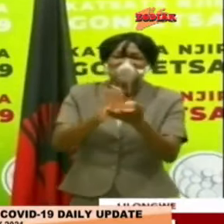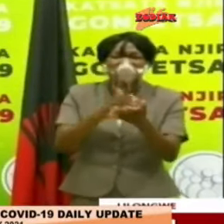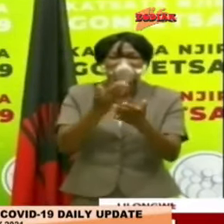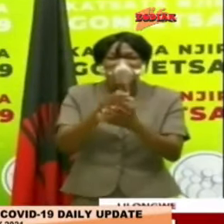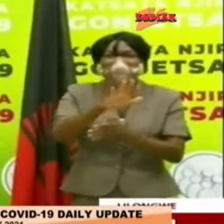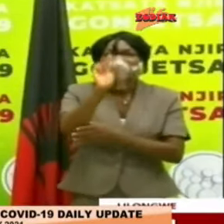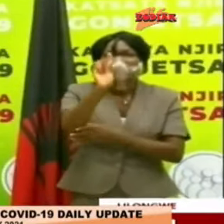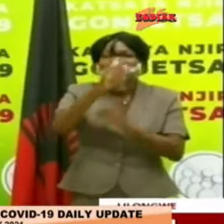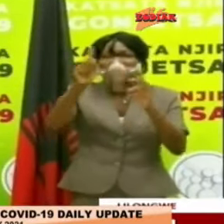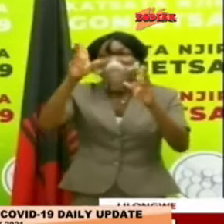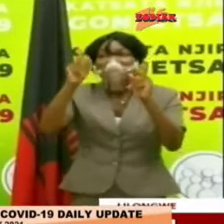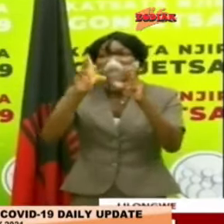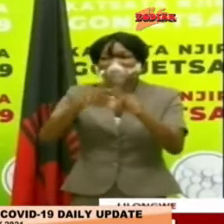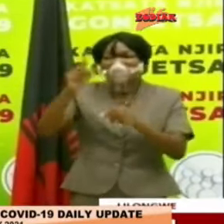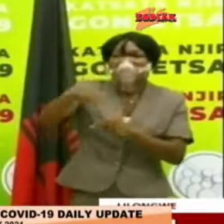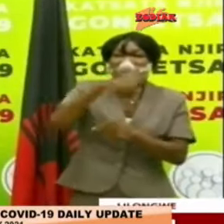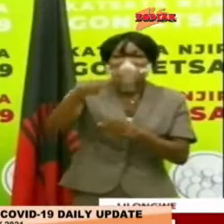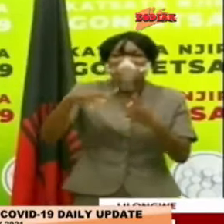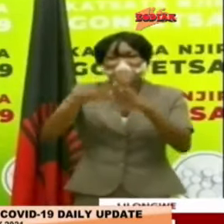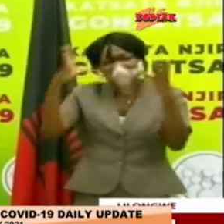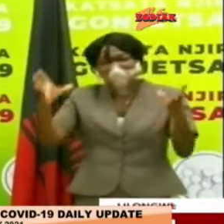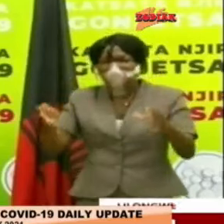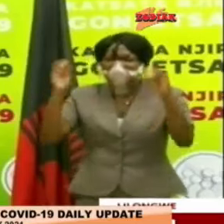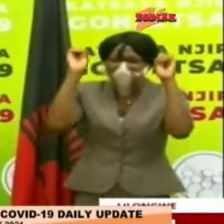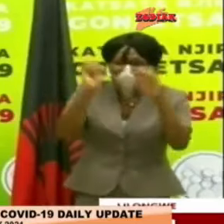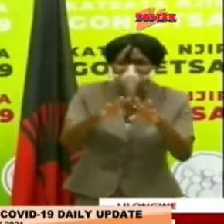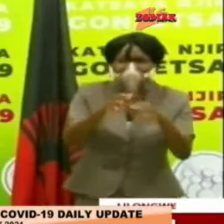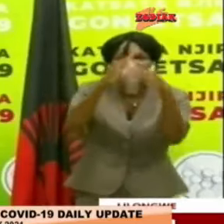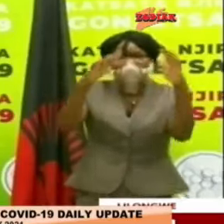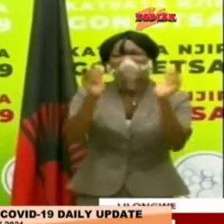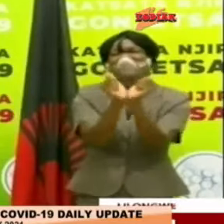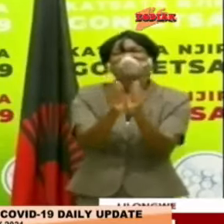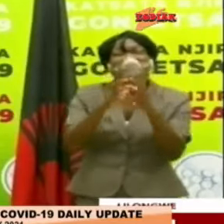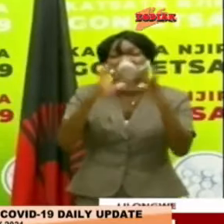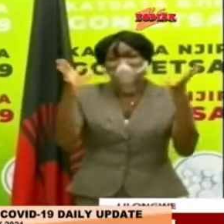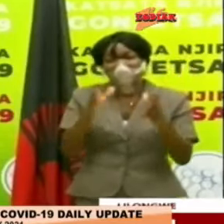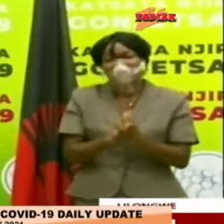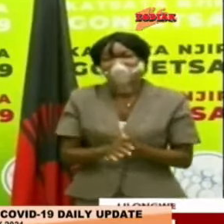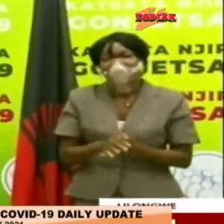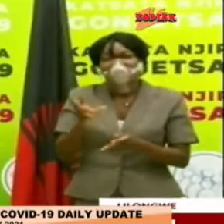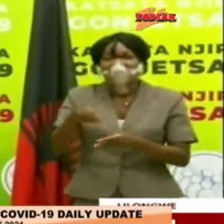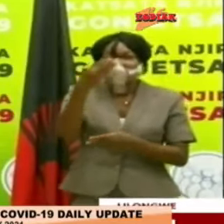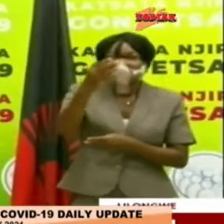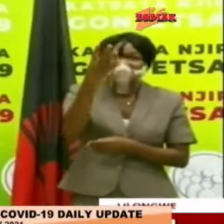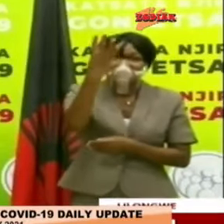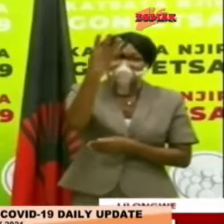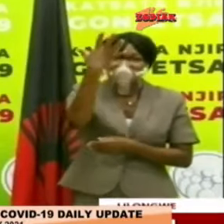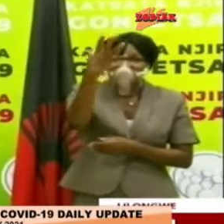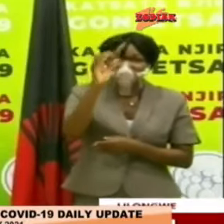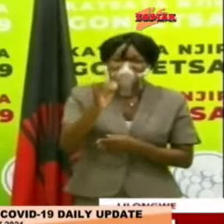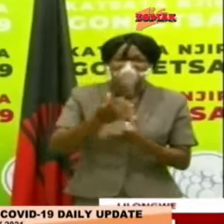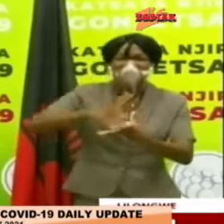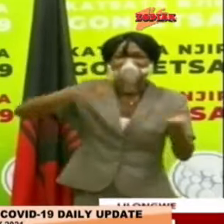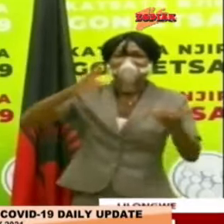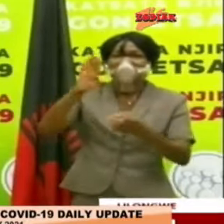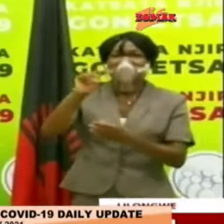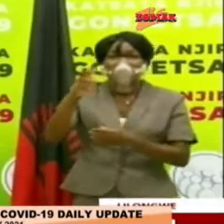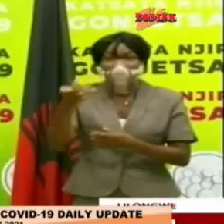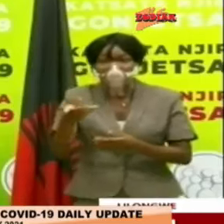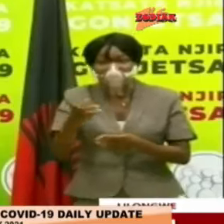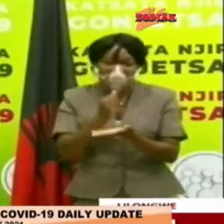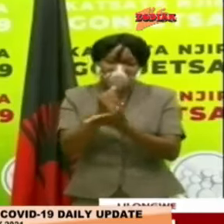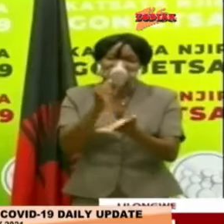mmene zimafunikira ndiye kumeneko tidapasa 450 million kuti athandizikire komanso